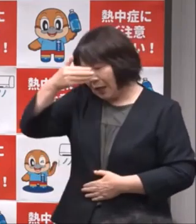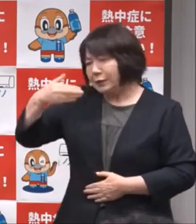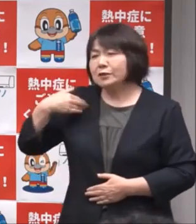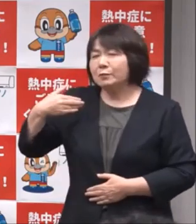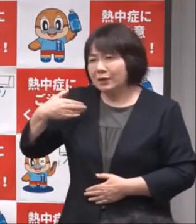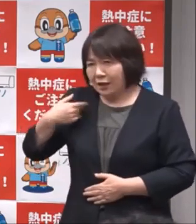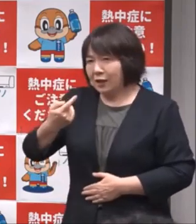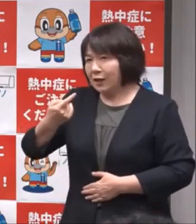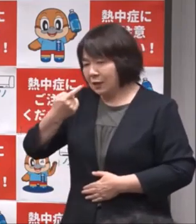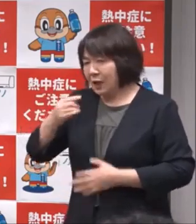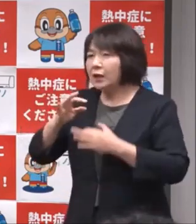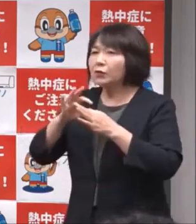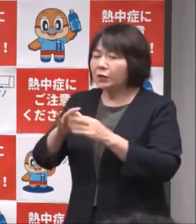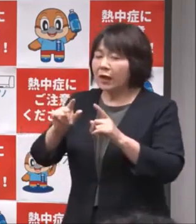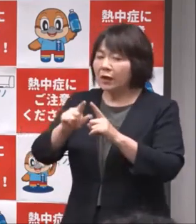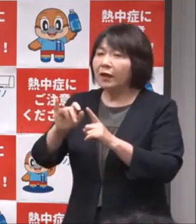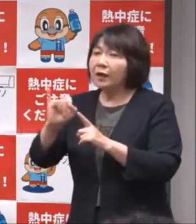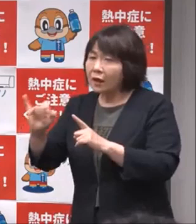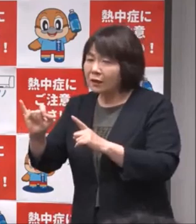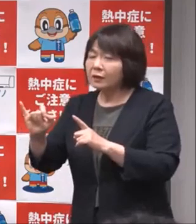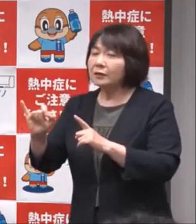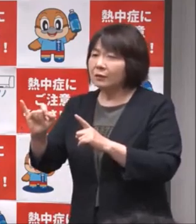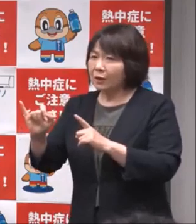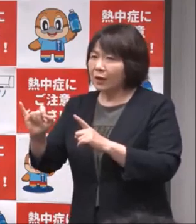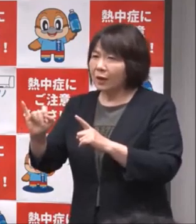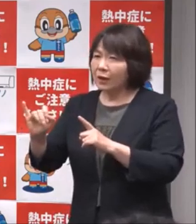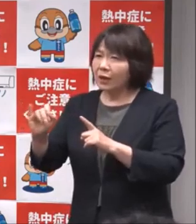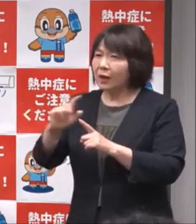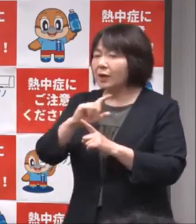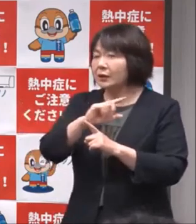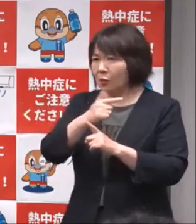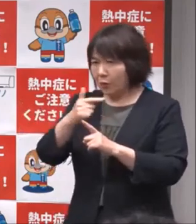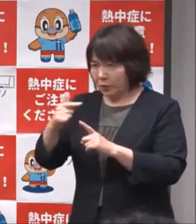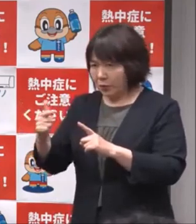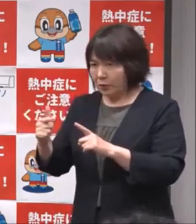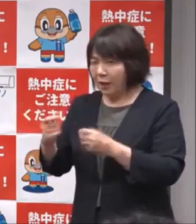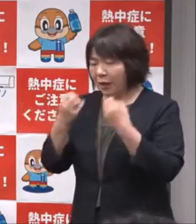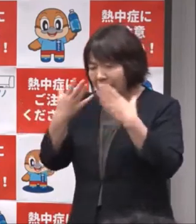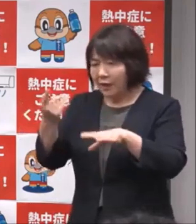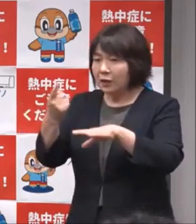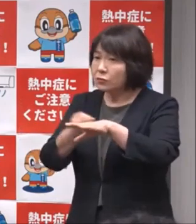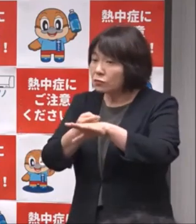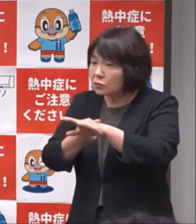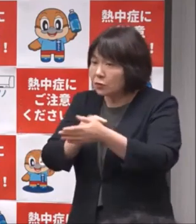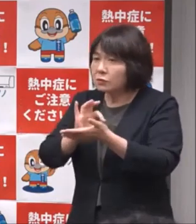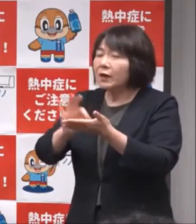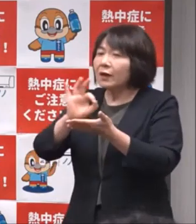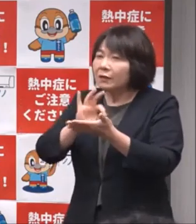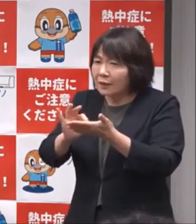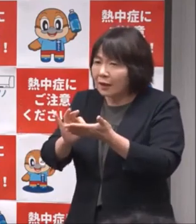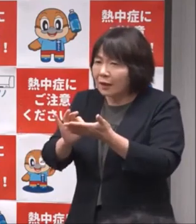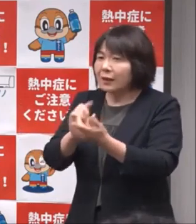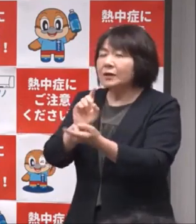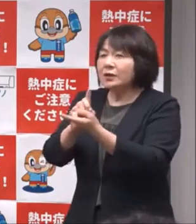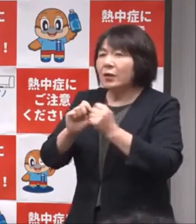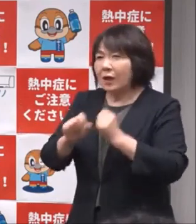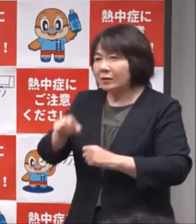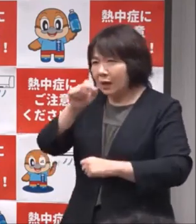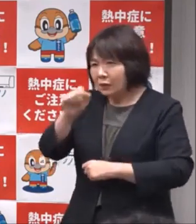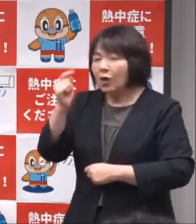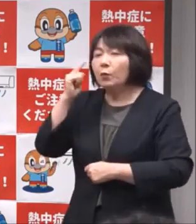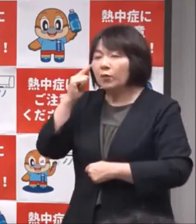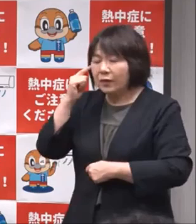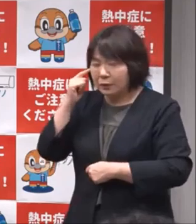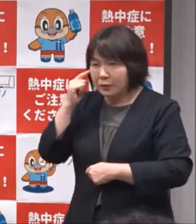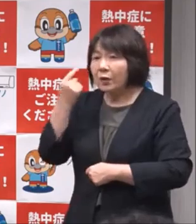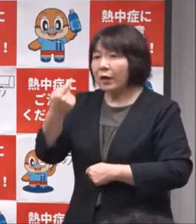上ね。なので AI とかさまざまな最新技術をうまく使った対策というのは取っていったらいいというふうには思います、一